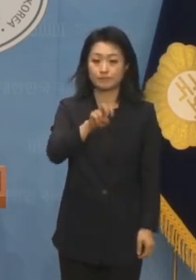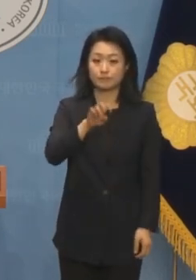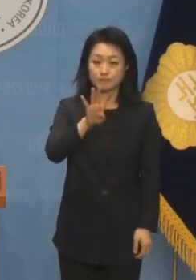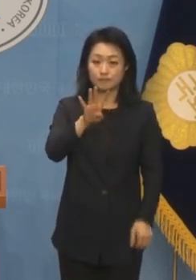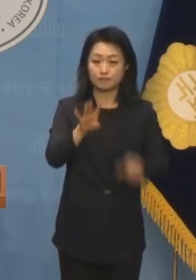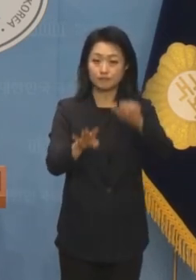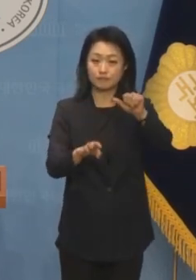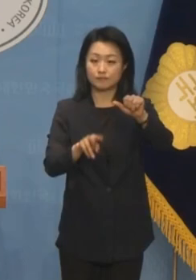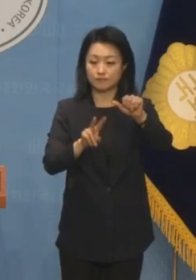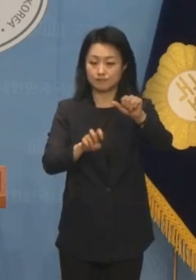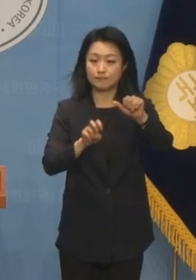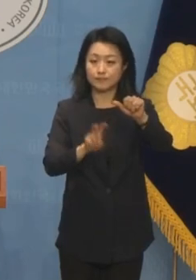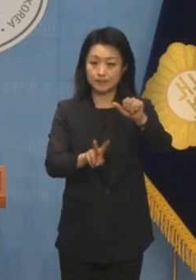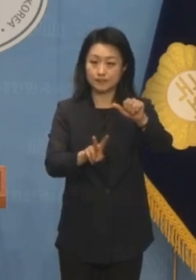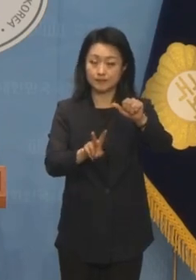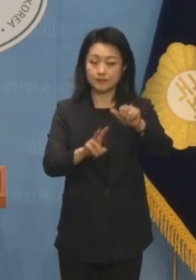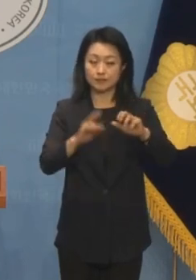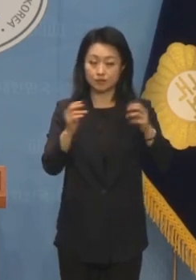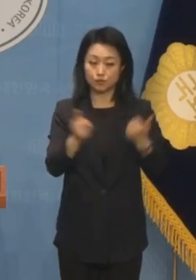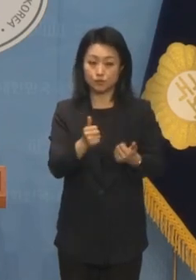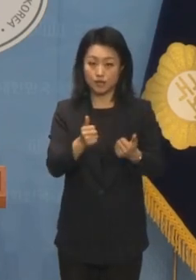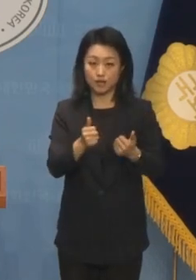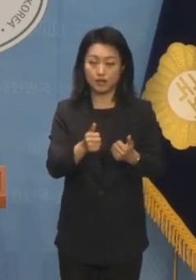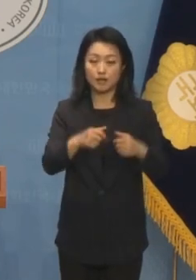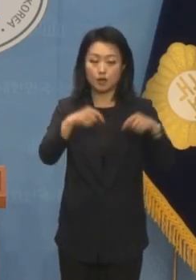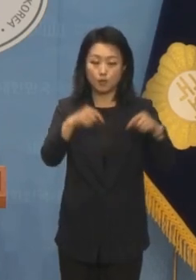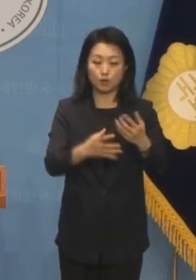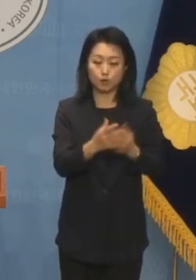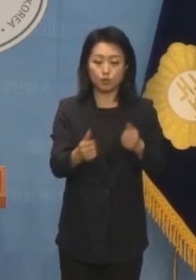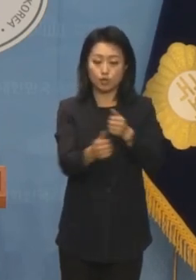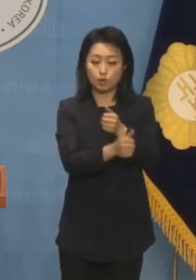2024년 5월 22일 국회